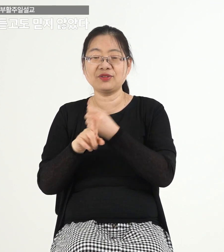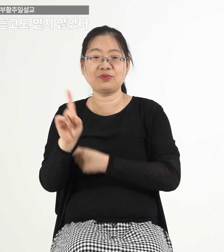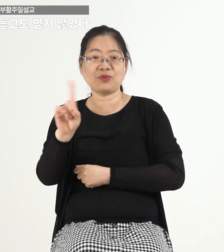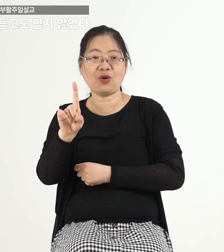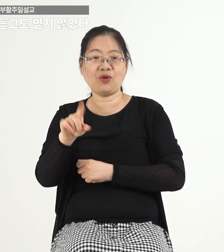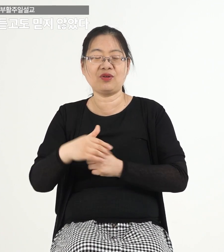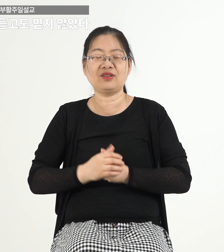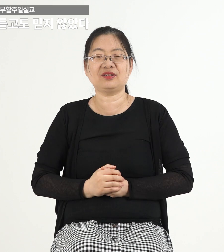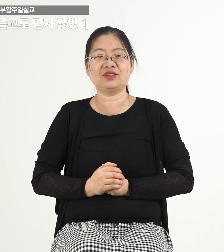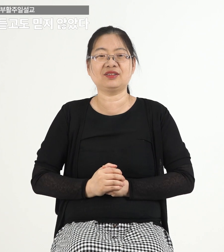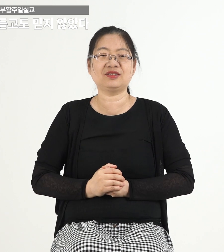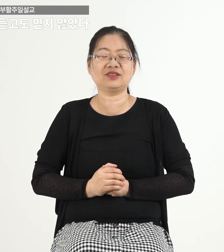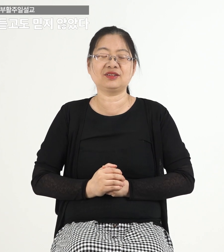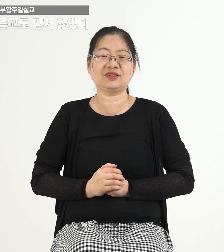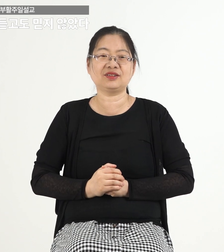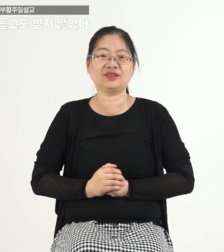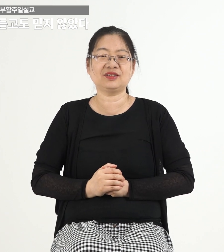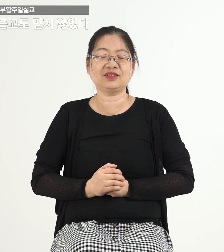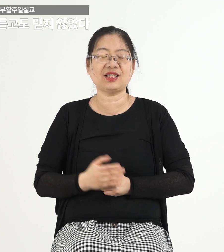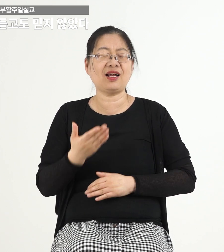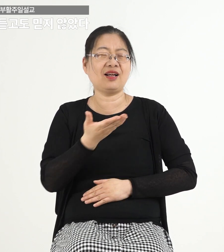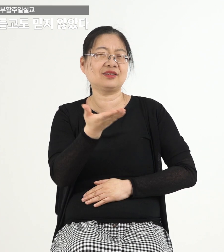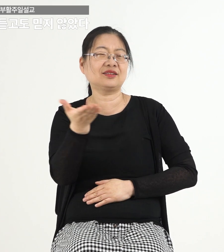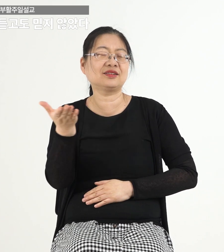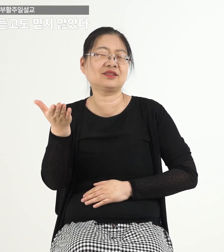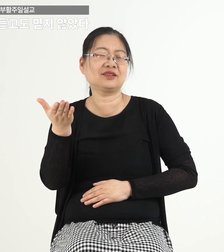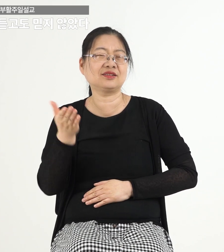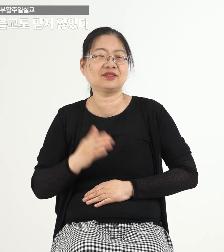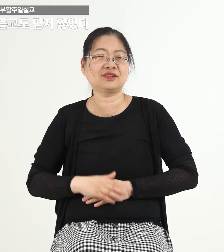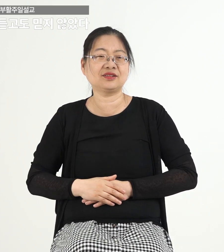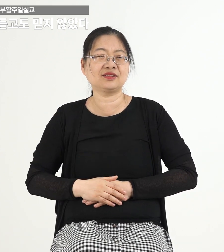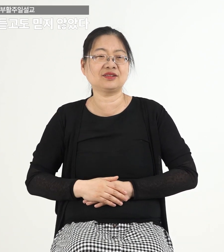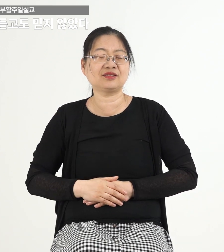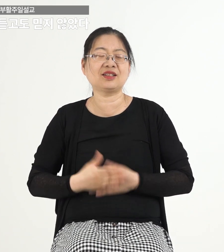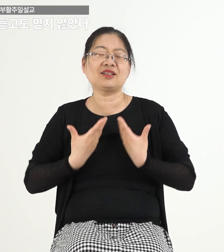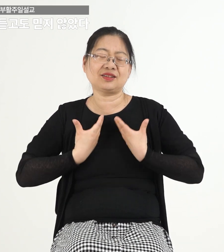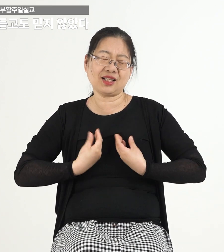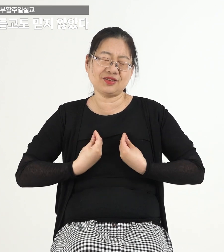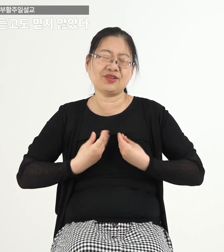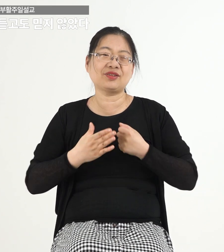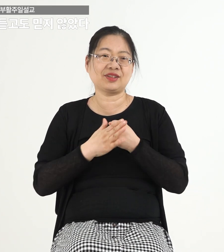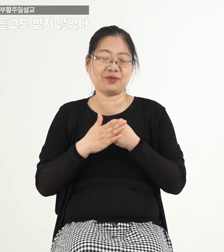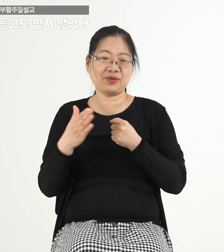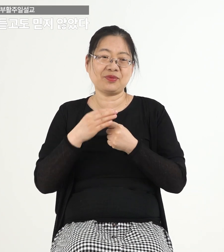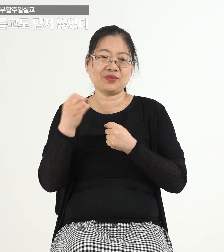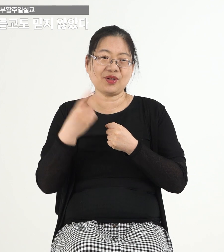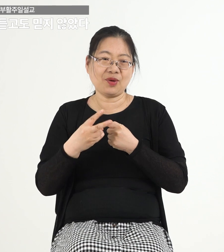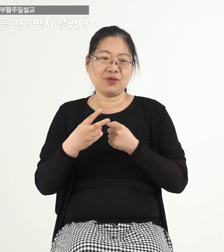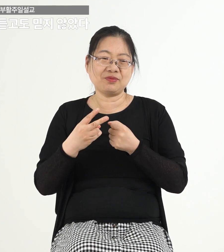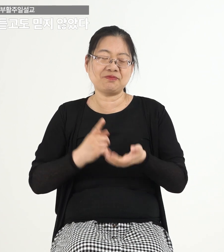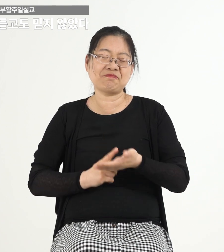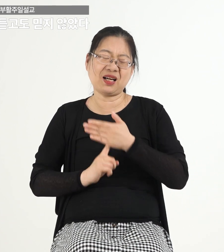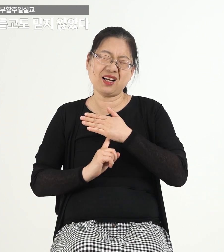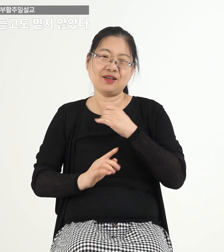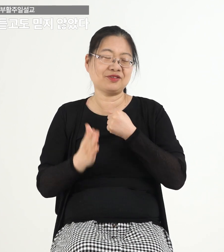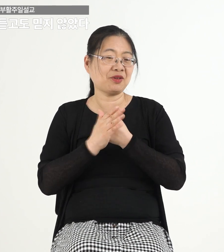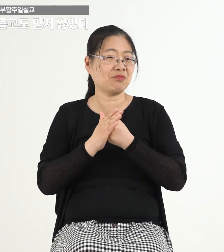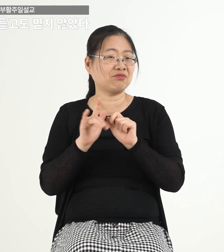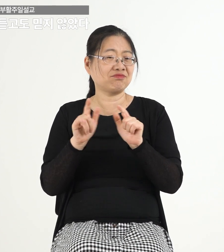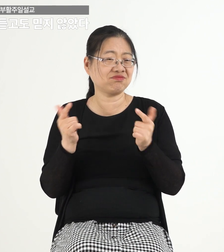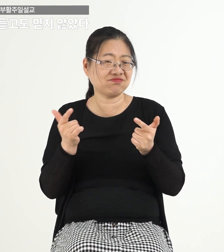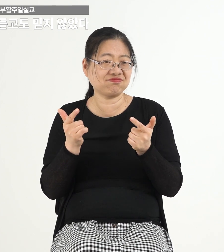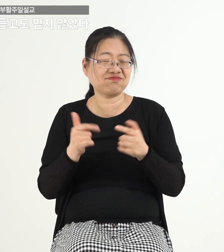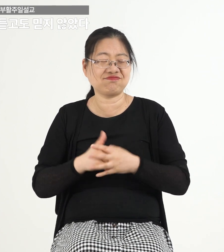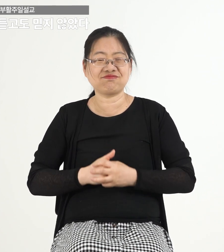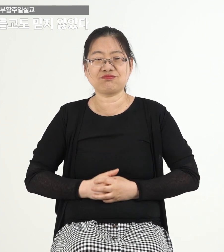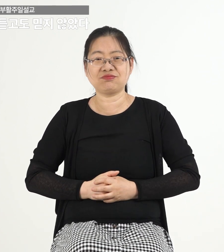이유는 하나입니다. 그들은 좌절했기 때문이고 절망했기 때문이 아니에요.